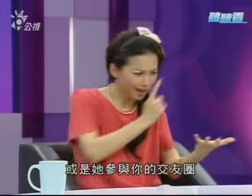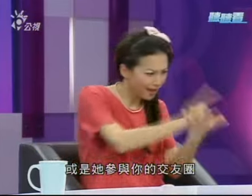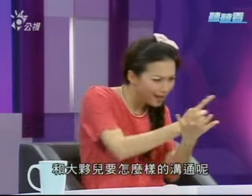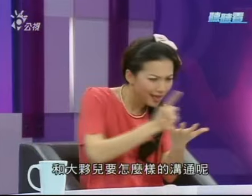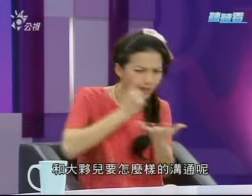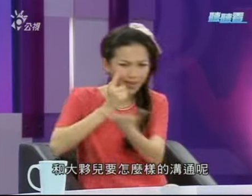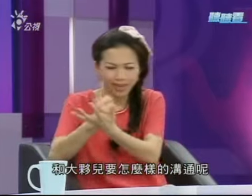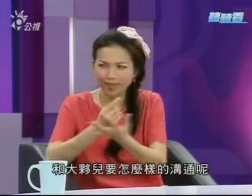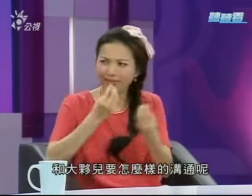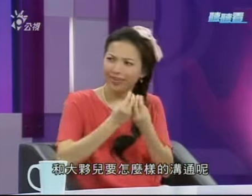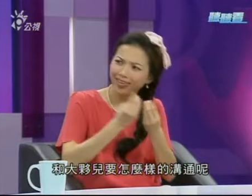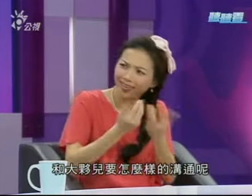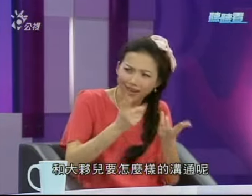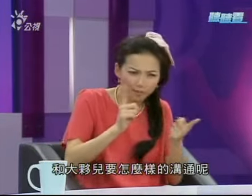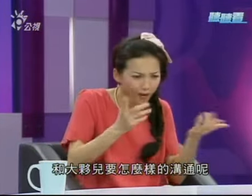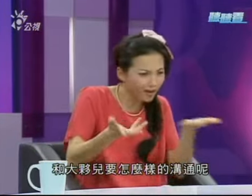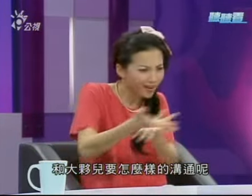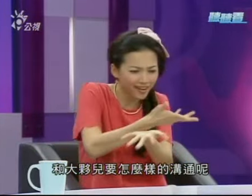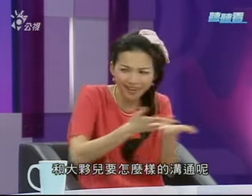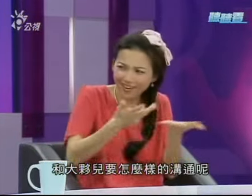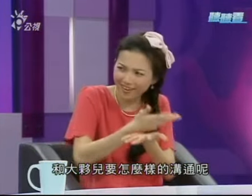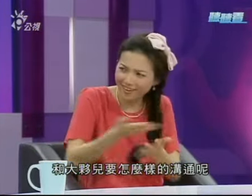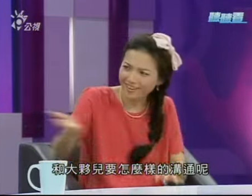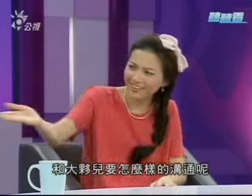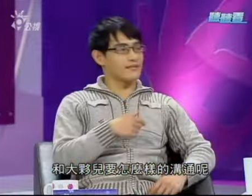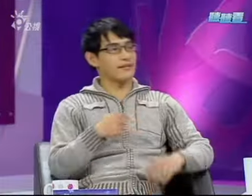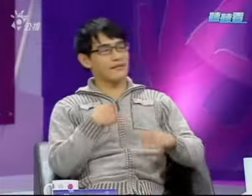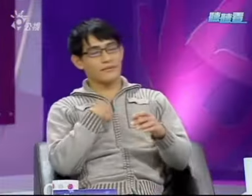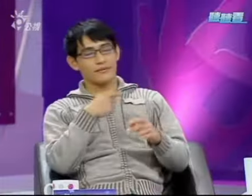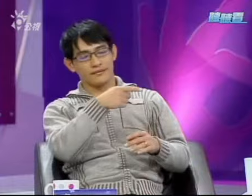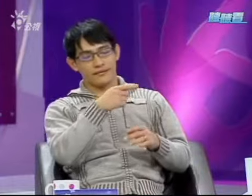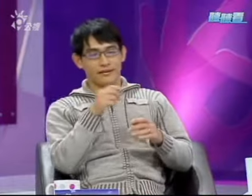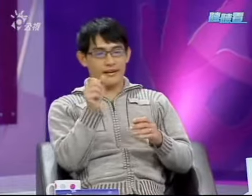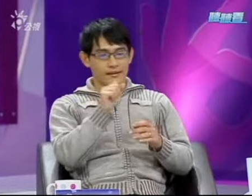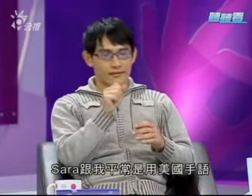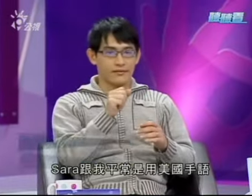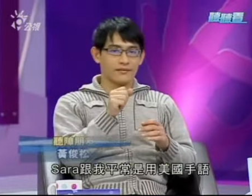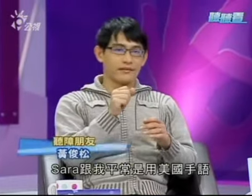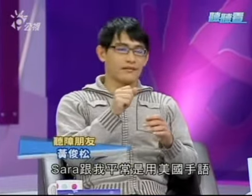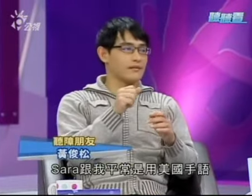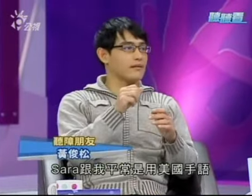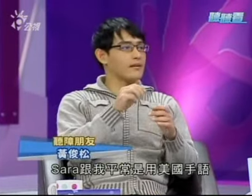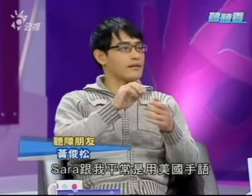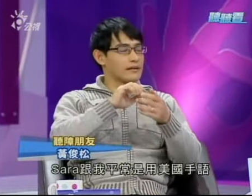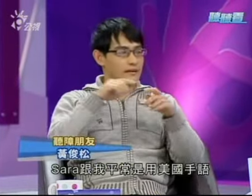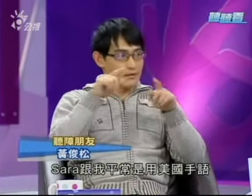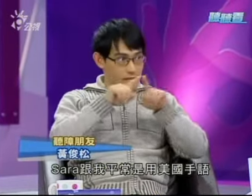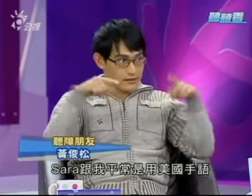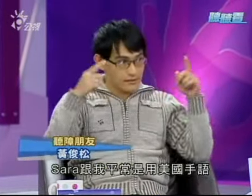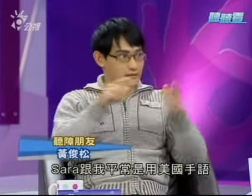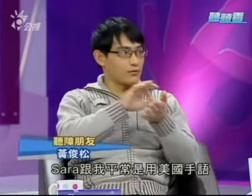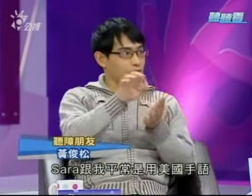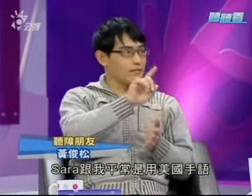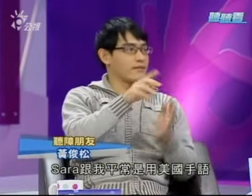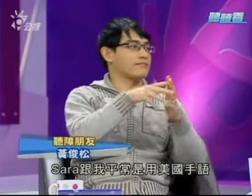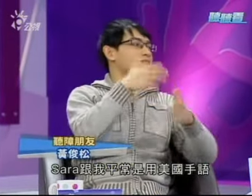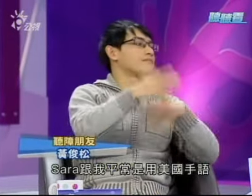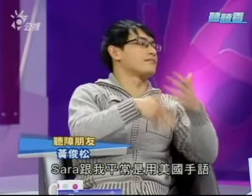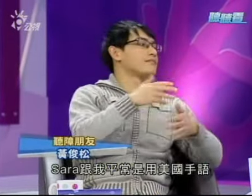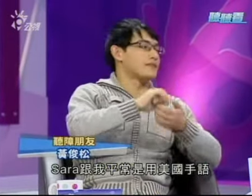和大伙要怎么样的沟通呢Sara跟我平常使用美国手语